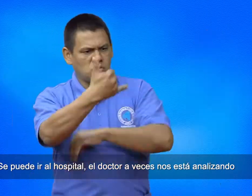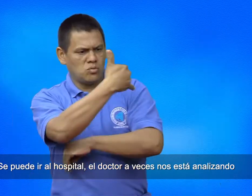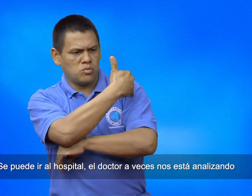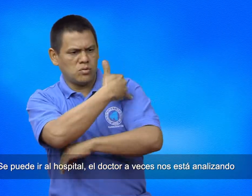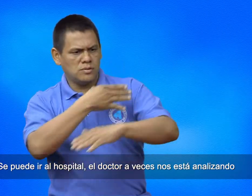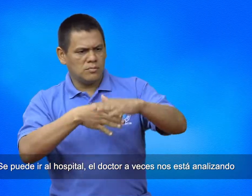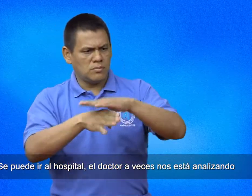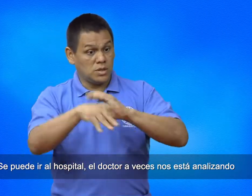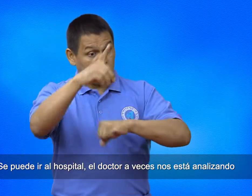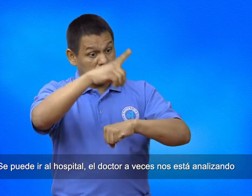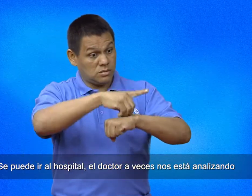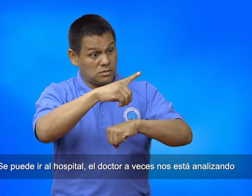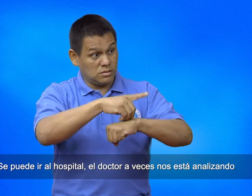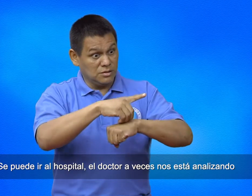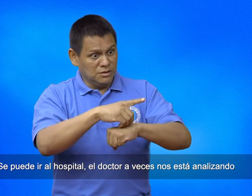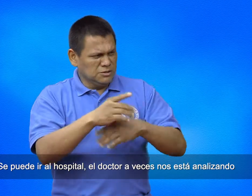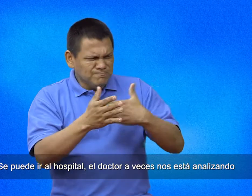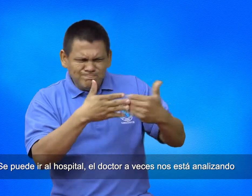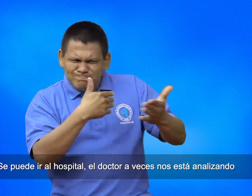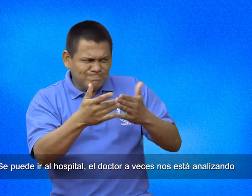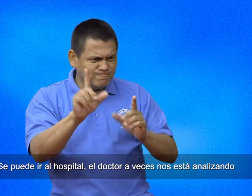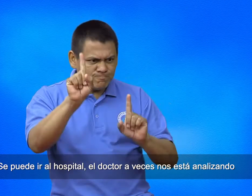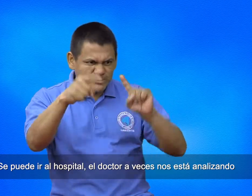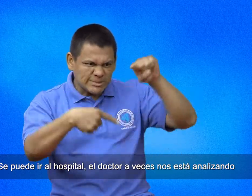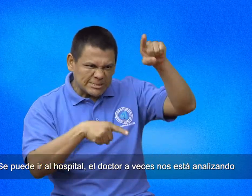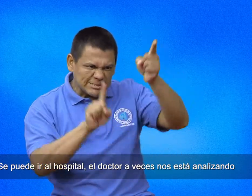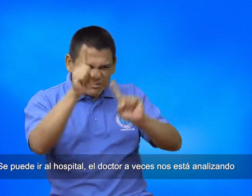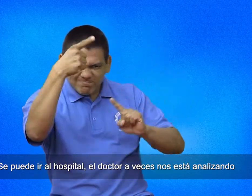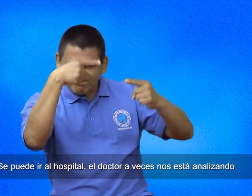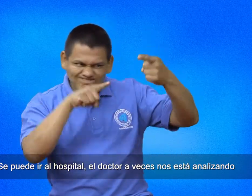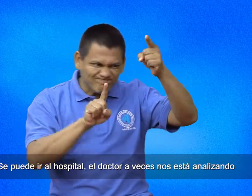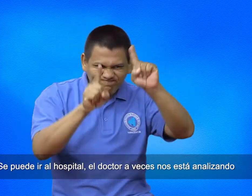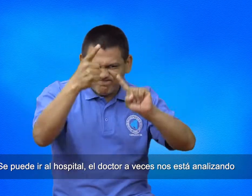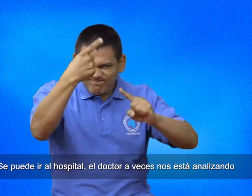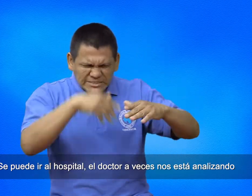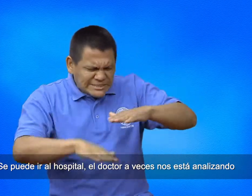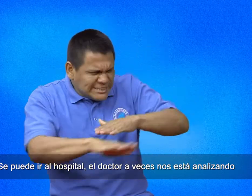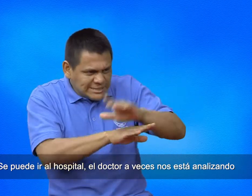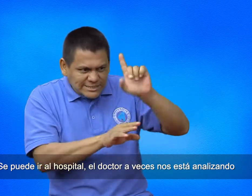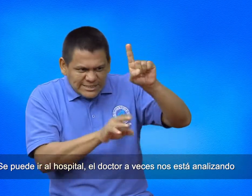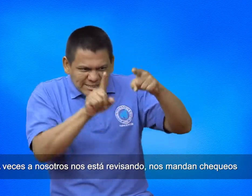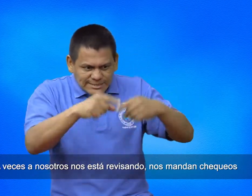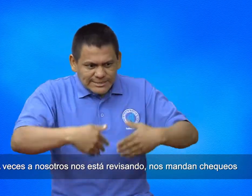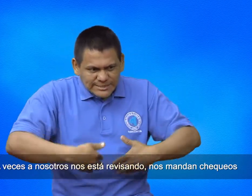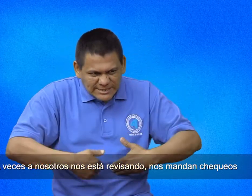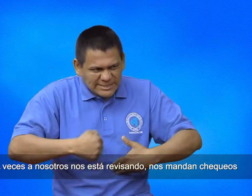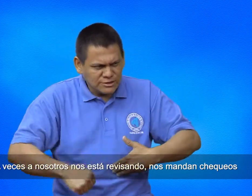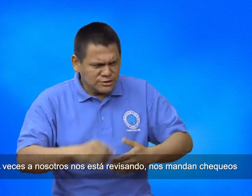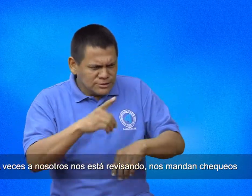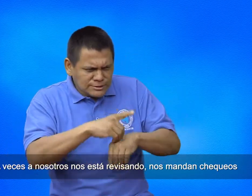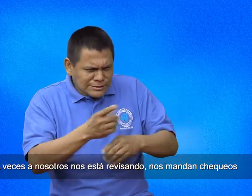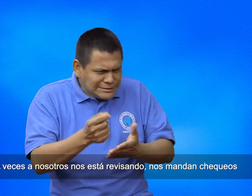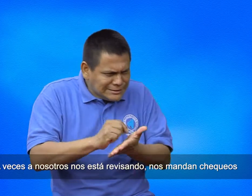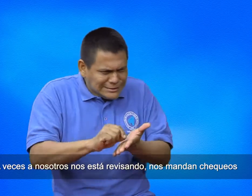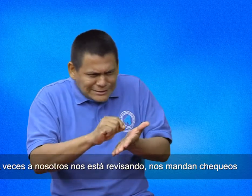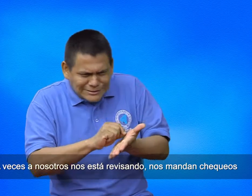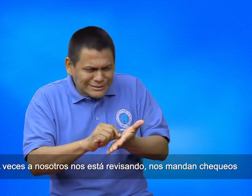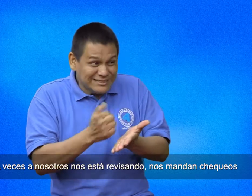bueno se puede al hospital doctor a veces él nos está analizando a veces nosotros nos está revisando en los mandan